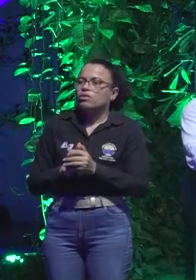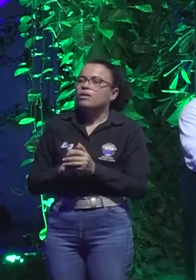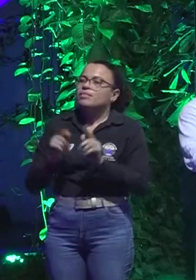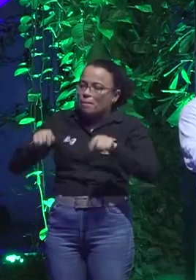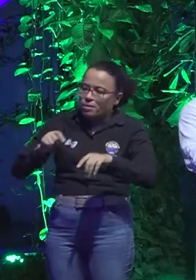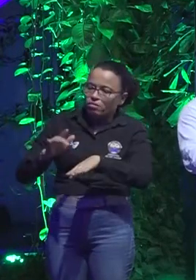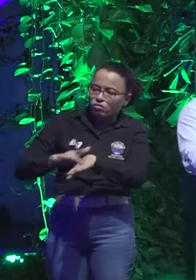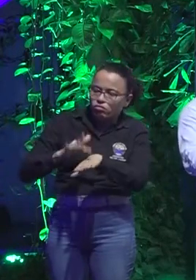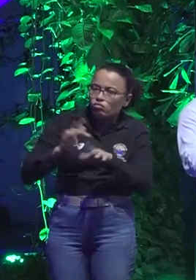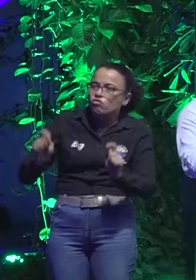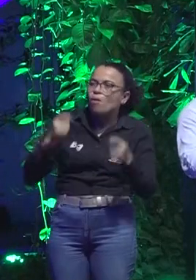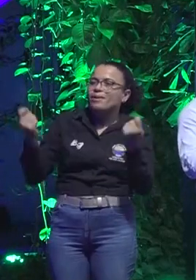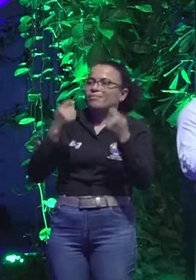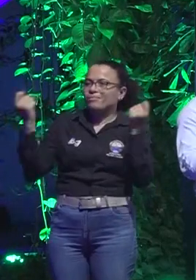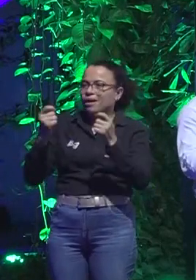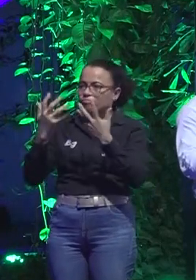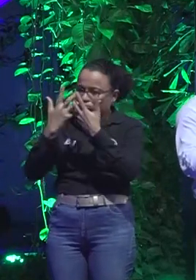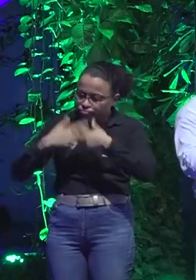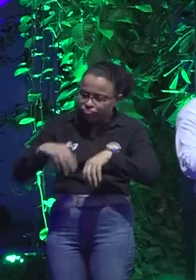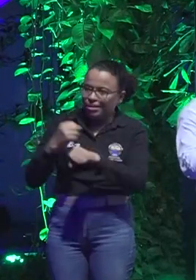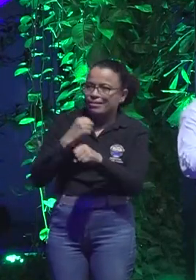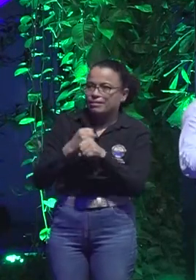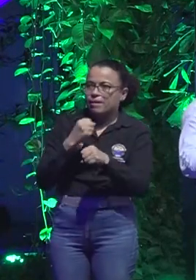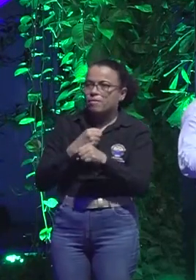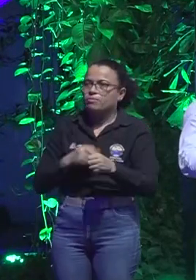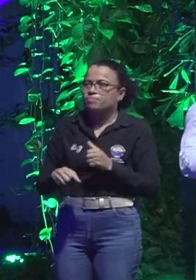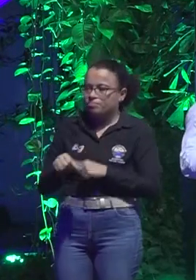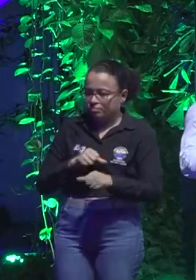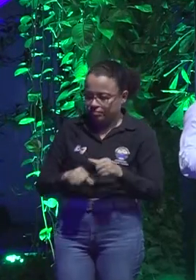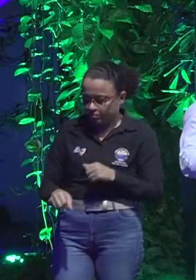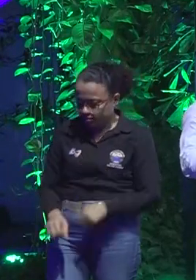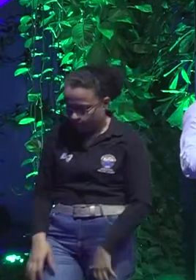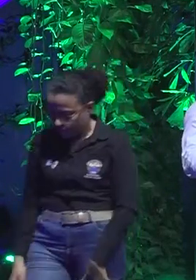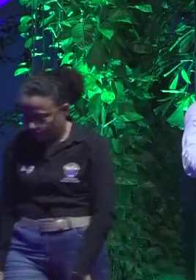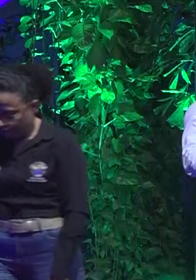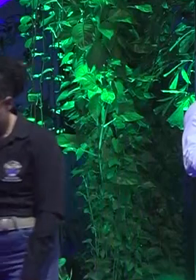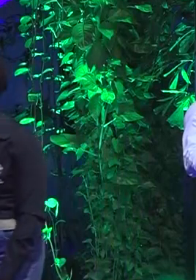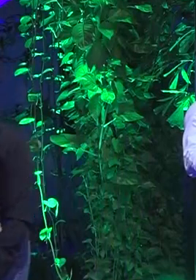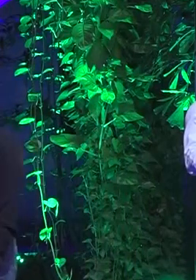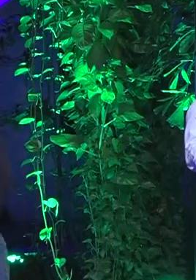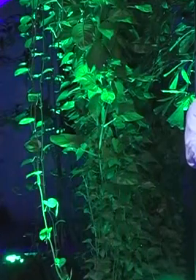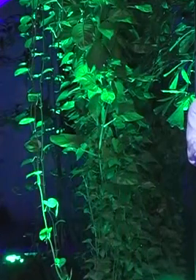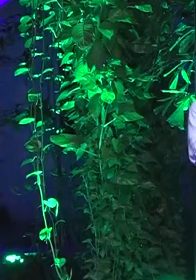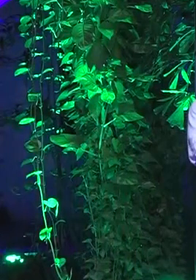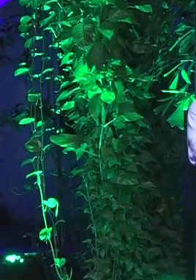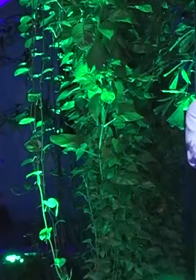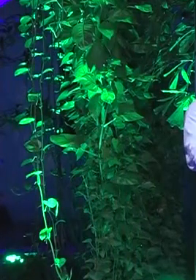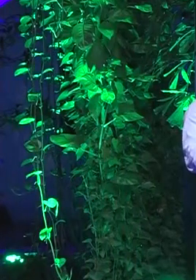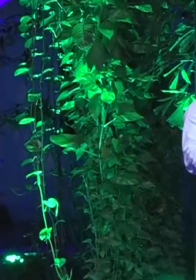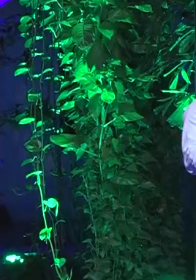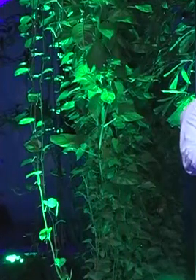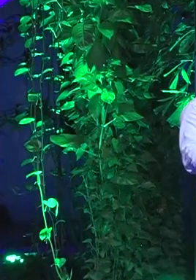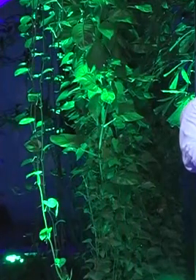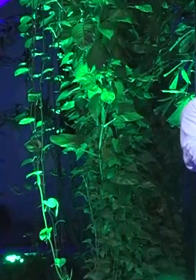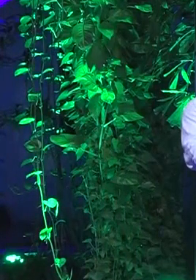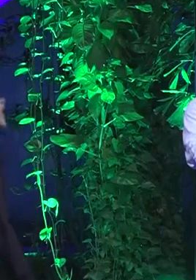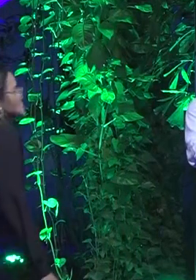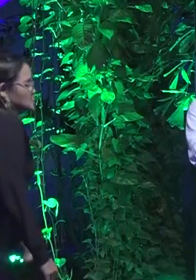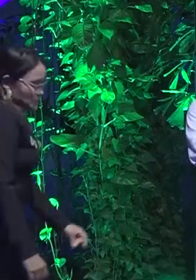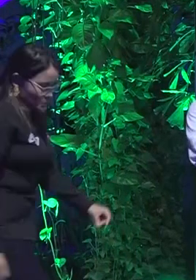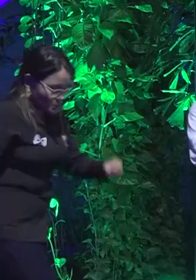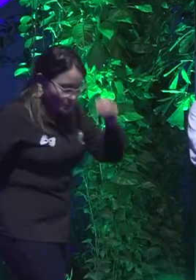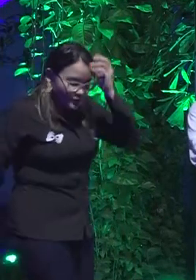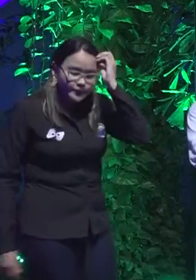La experiencia de laboratorios vivos que tiene este territorio no lo tiene ninguna universidad en el mundo. Harvard no tiene, como dijo un egresado